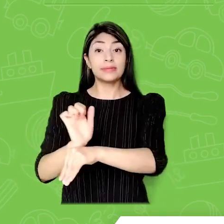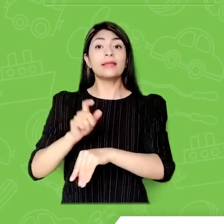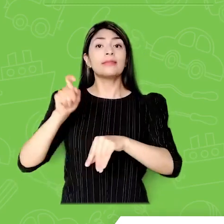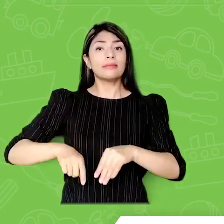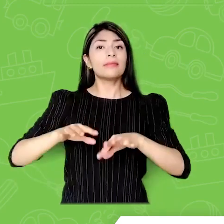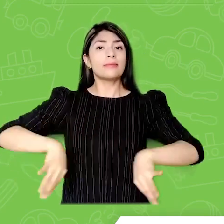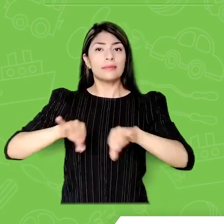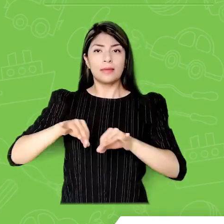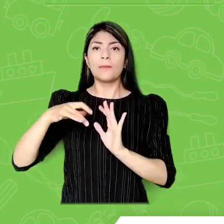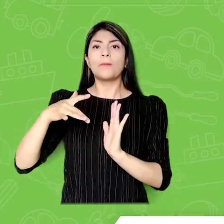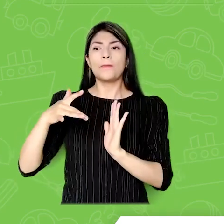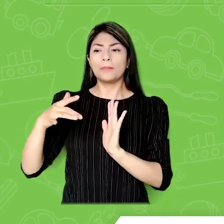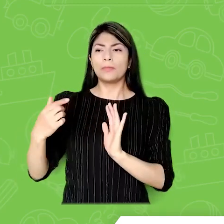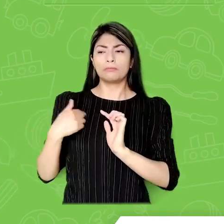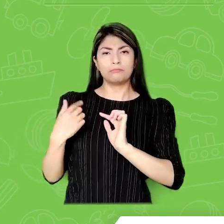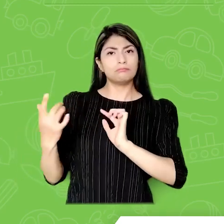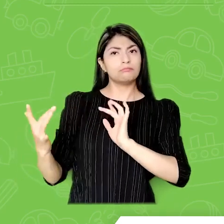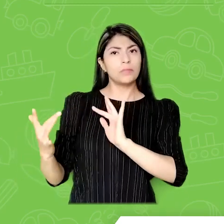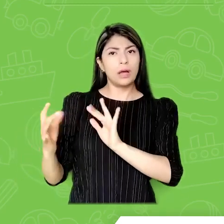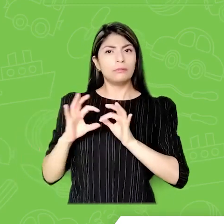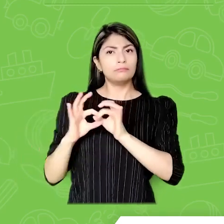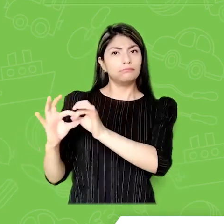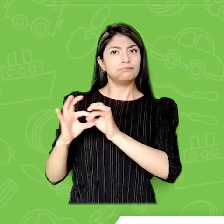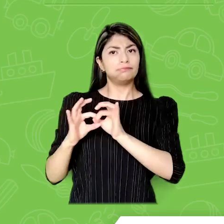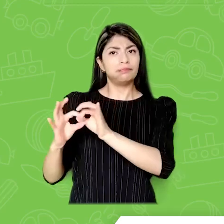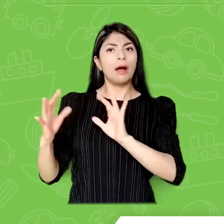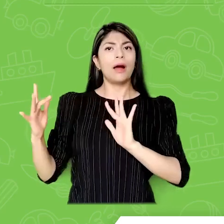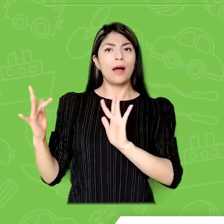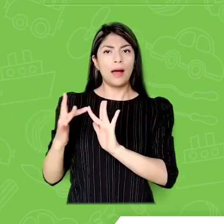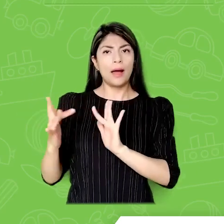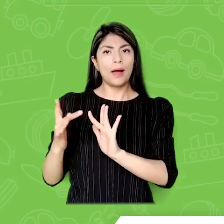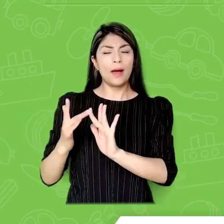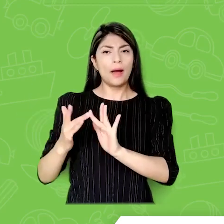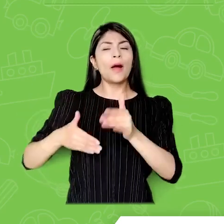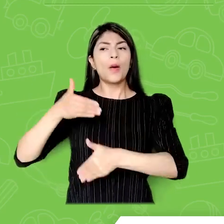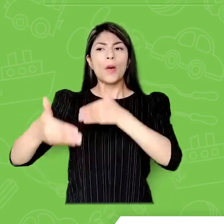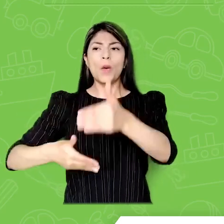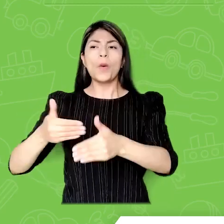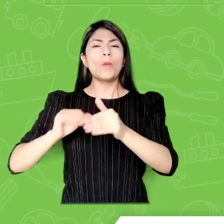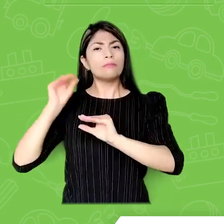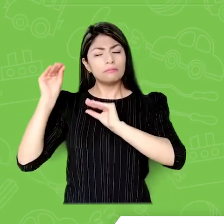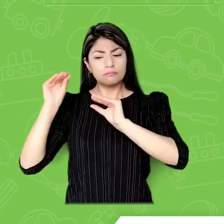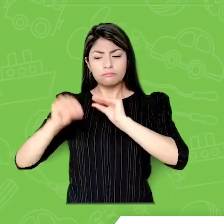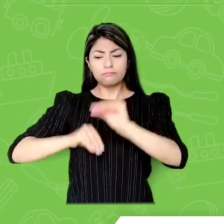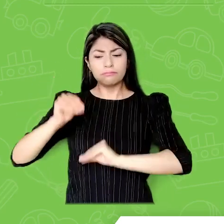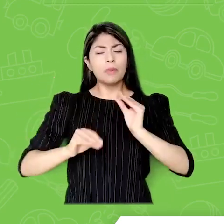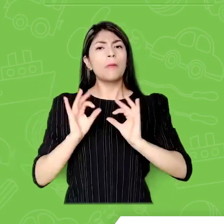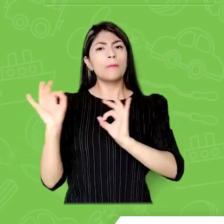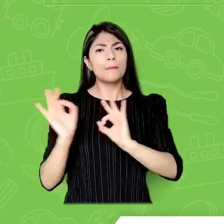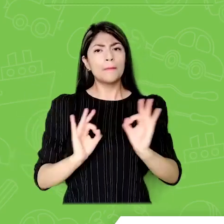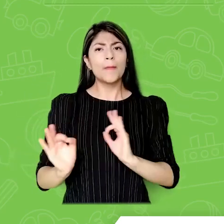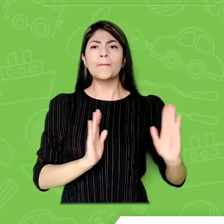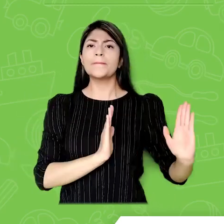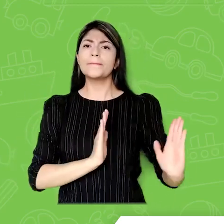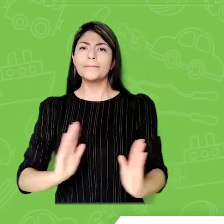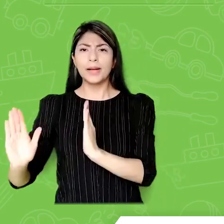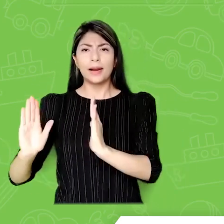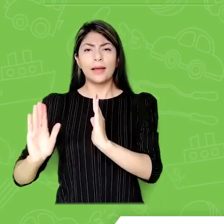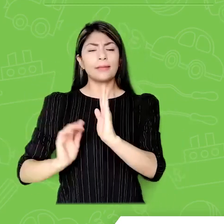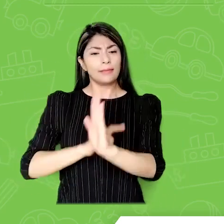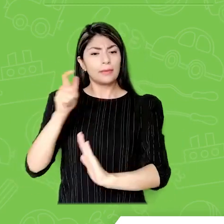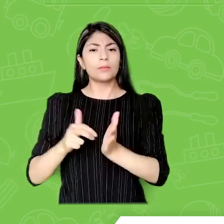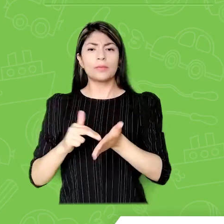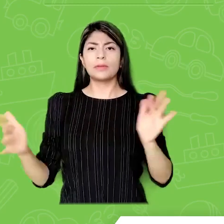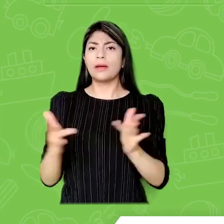participar con la CNSC en el proceso de planeación conjunta y armónica del concurso de méritos, debiendo tener